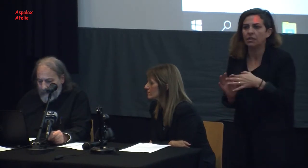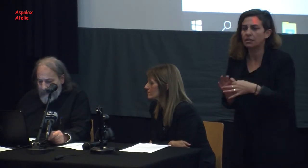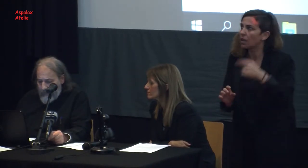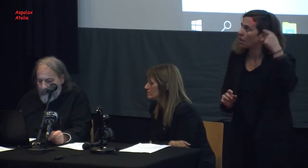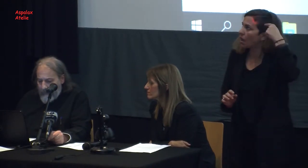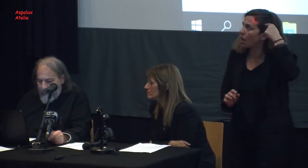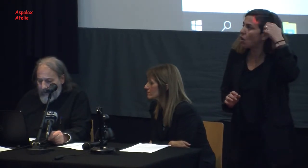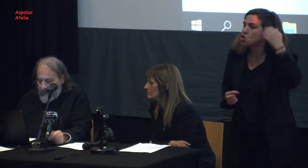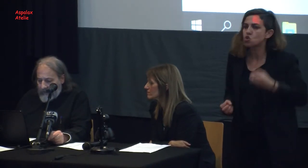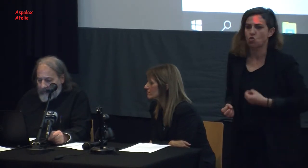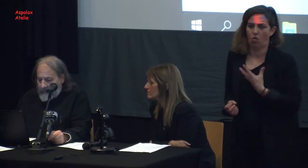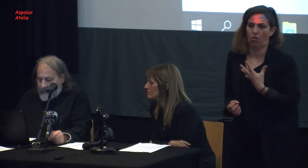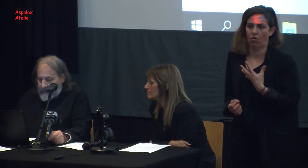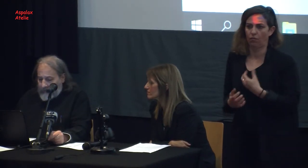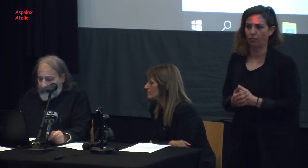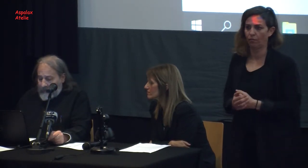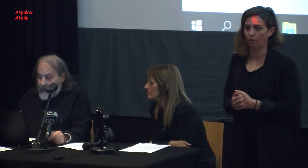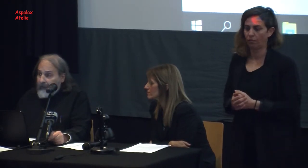μου.